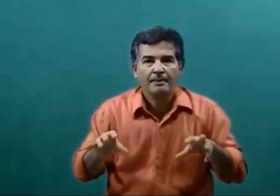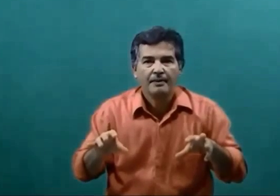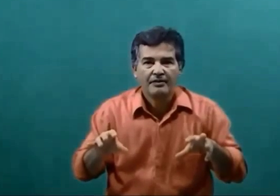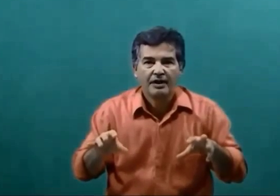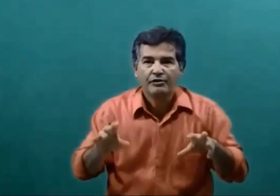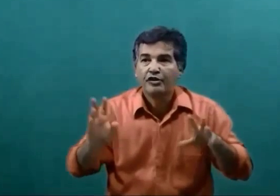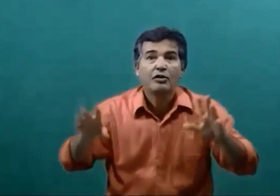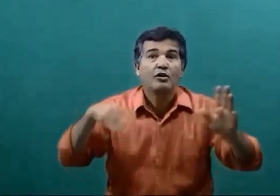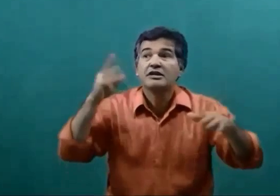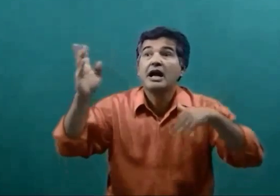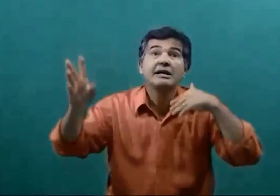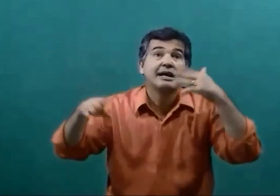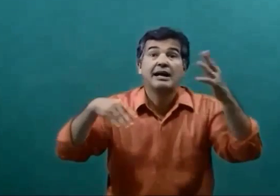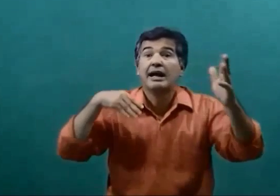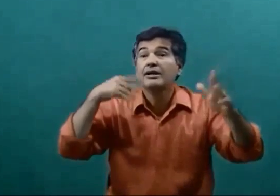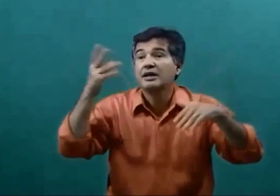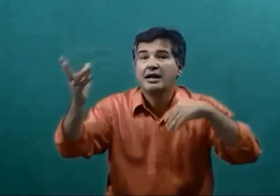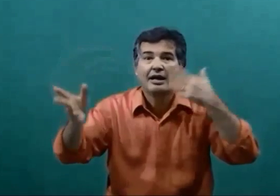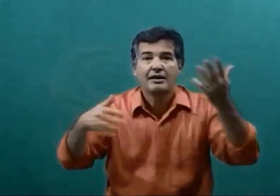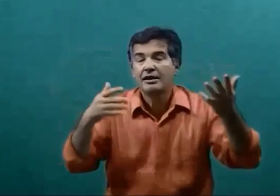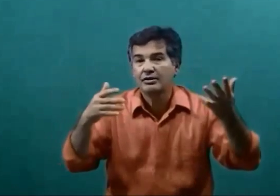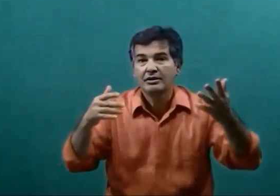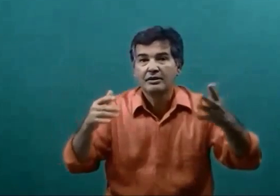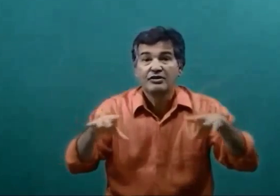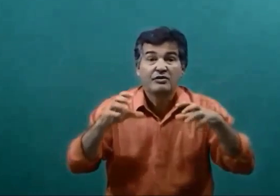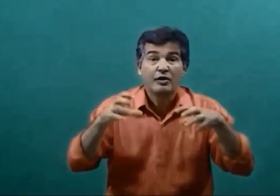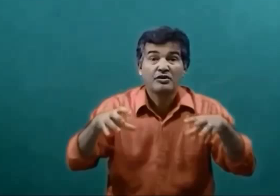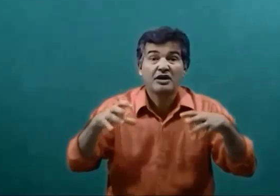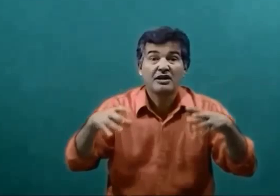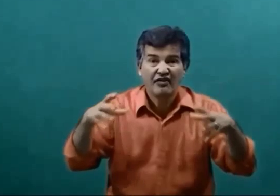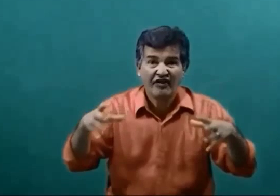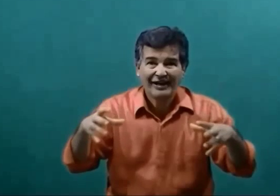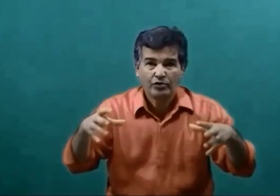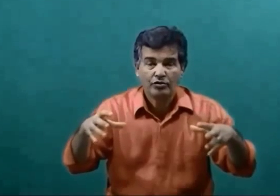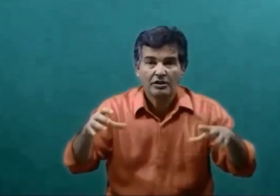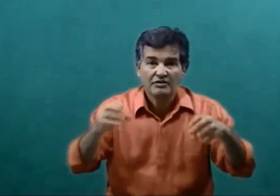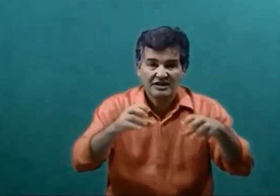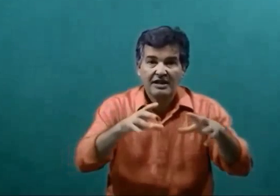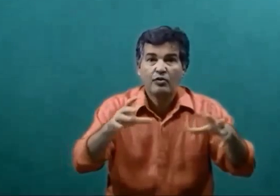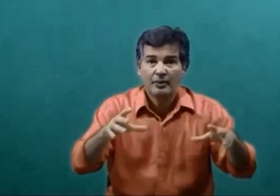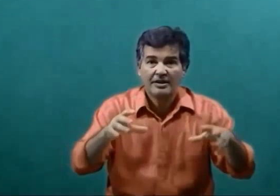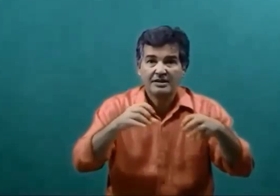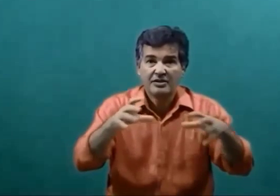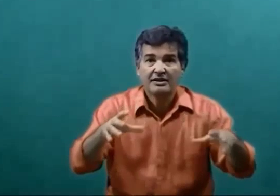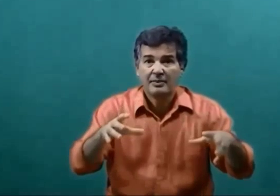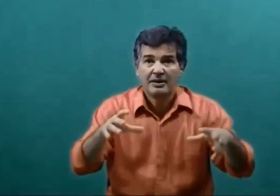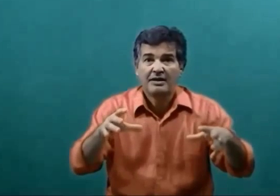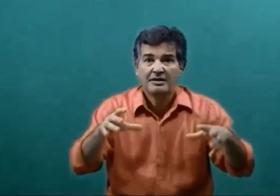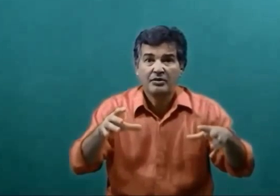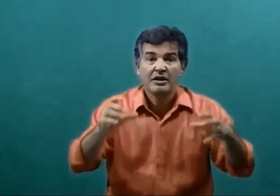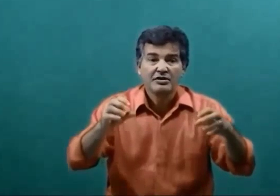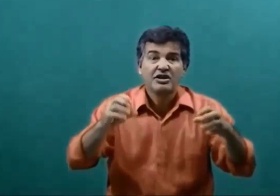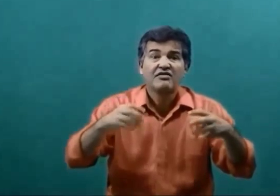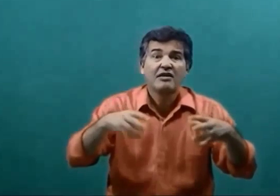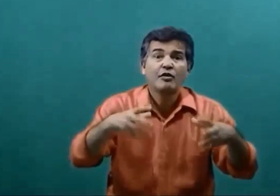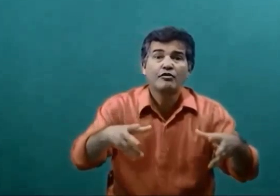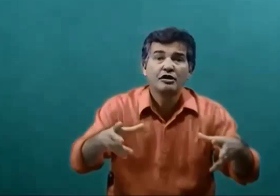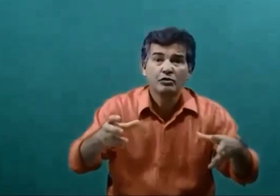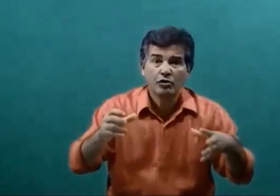Tá certo? Fica uma coisa assim, será que é isso, será que é aquilo? Você só vai conseguir, de fato, fazer a compreensão e a interpretação se você estiver envolvido